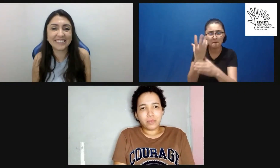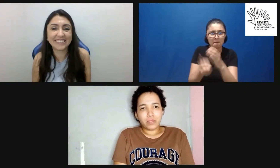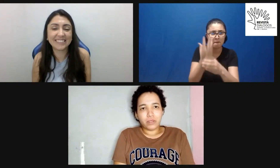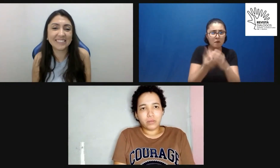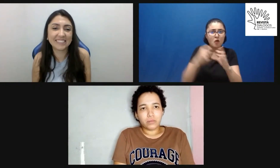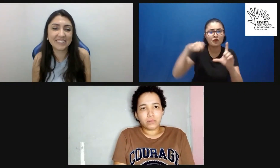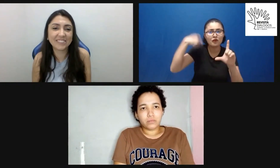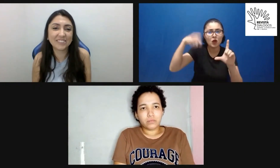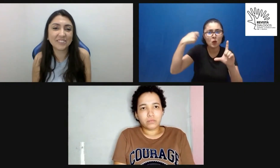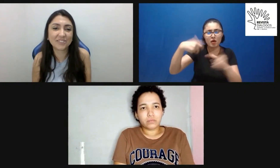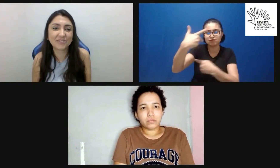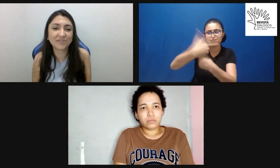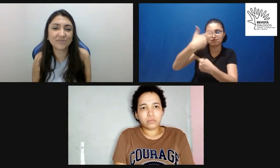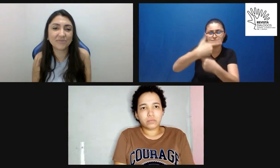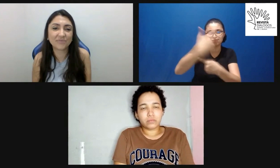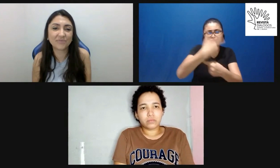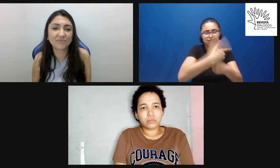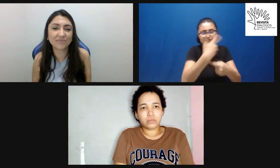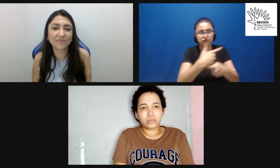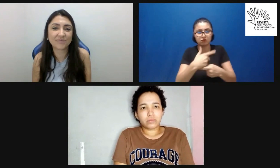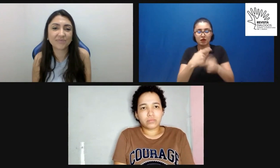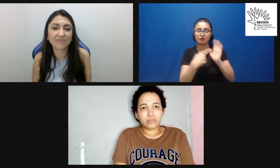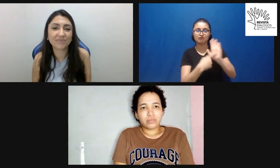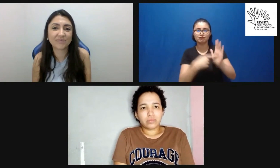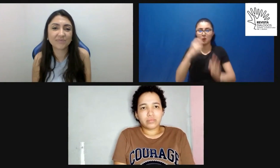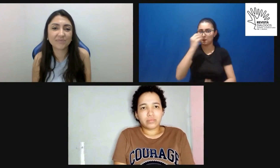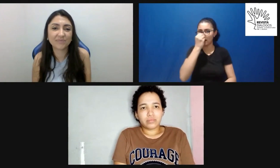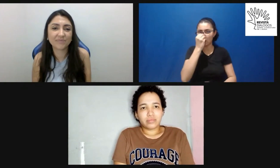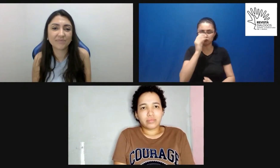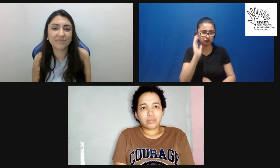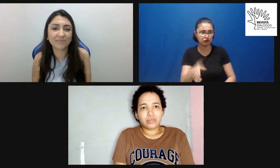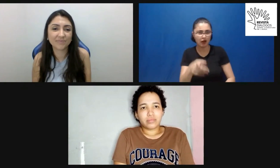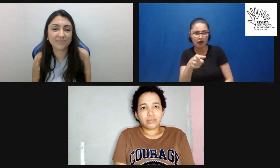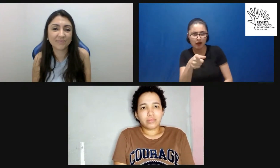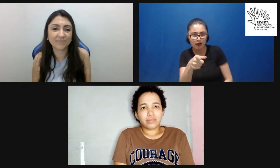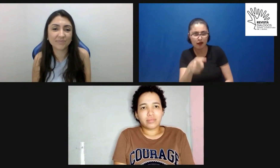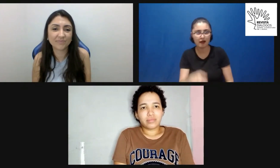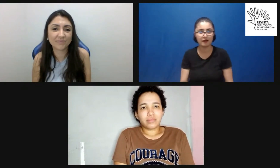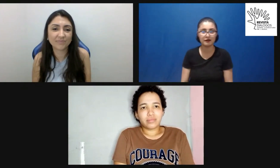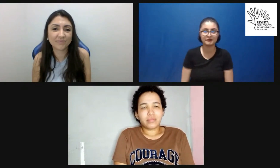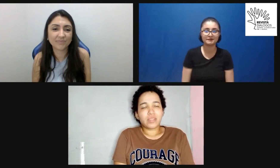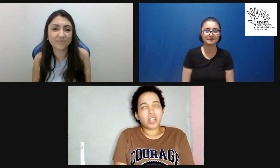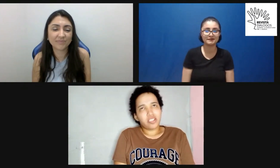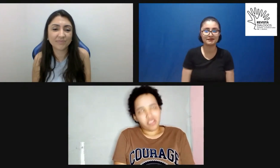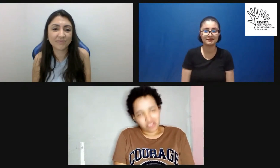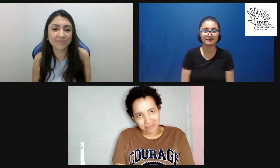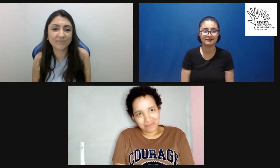Você já produziu vários vídeos atuando como palhaça?